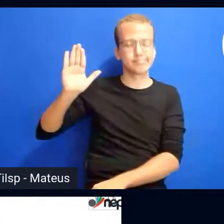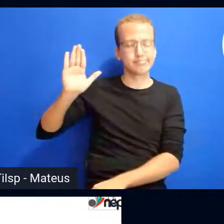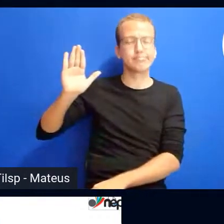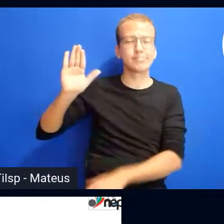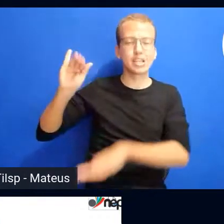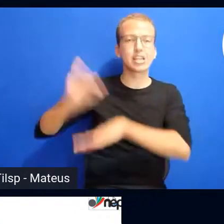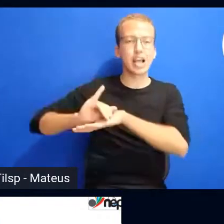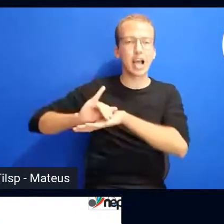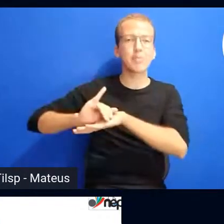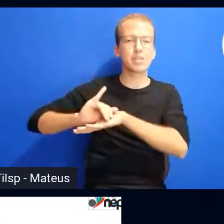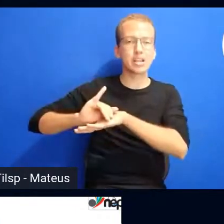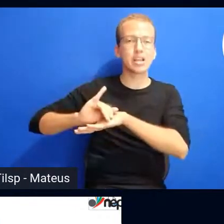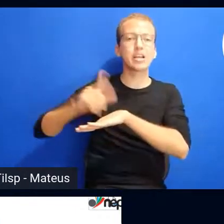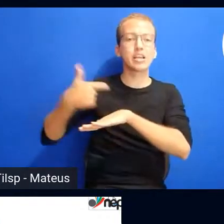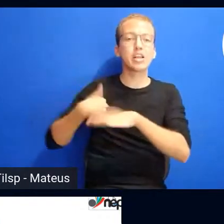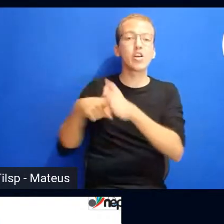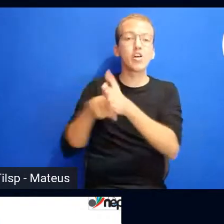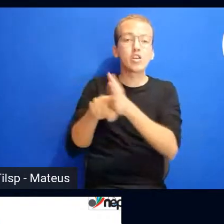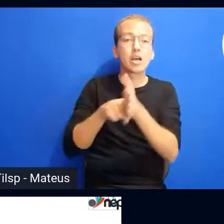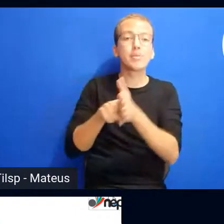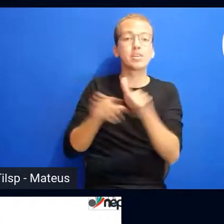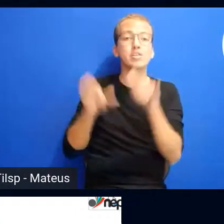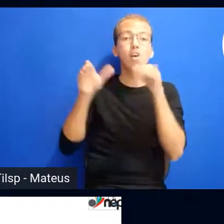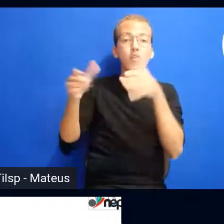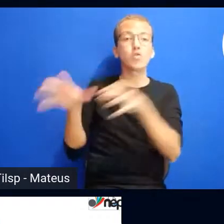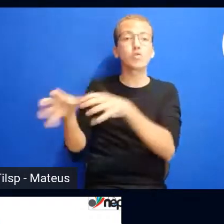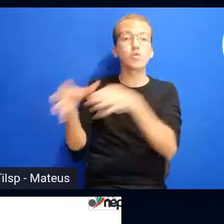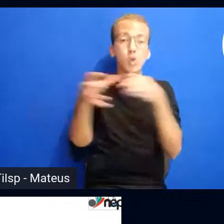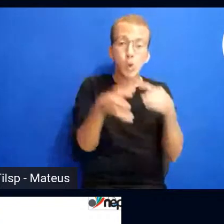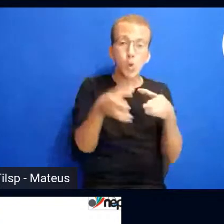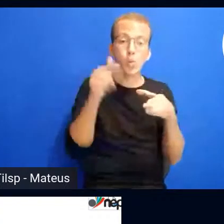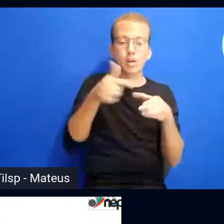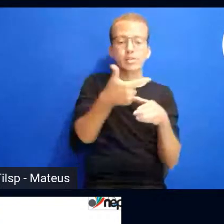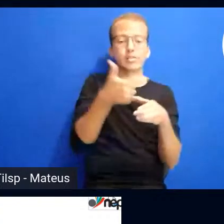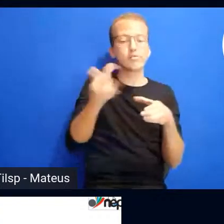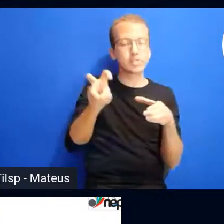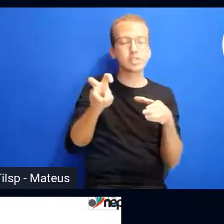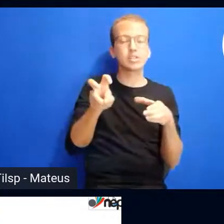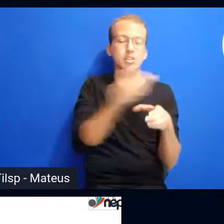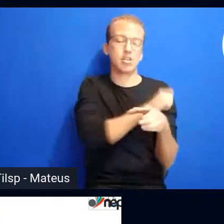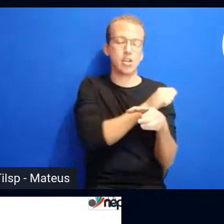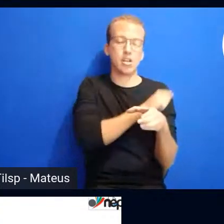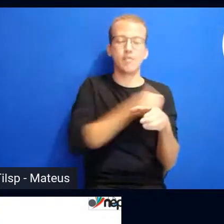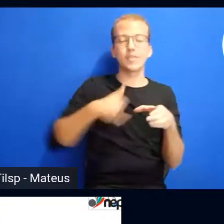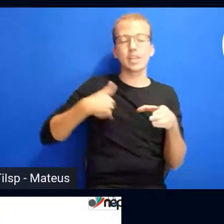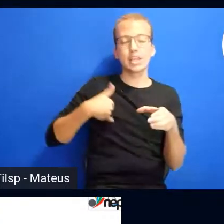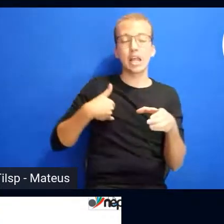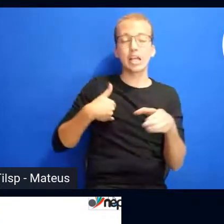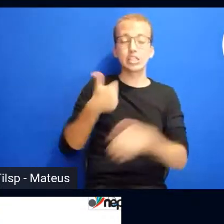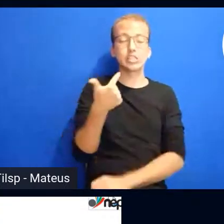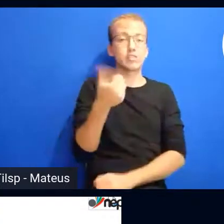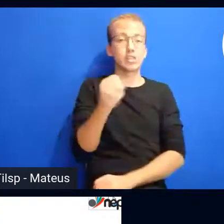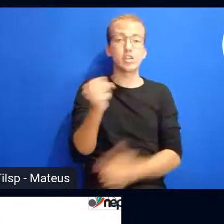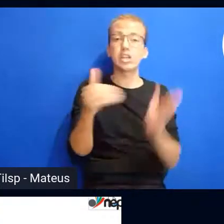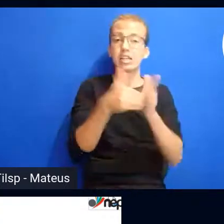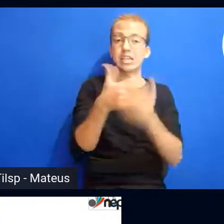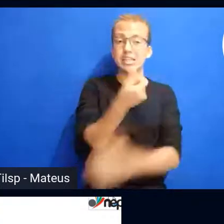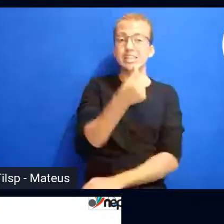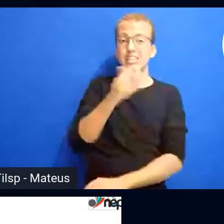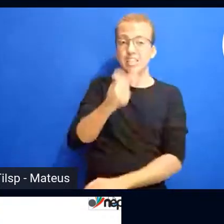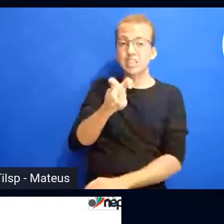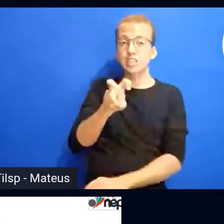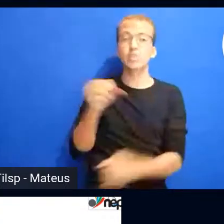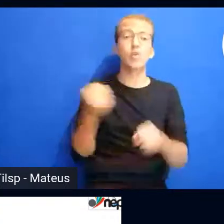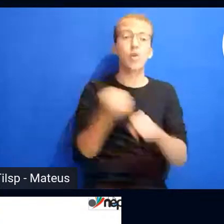focou em uma turma de 25 alunos de idades entre 28 a 61 anos, todos venezuelanos,